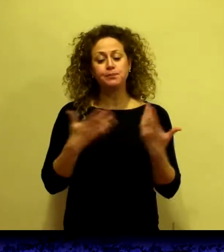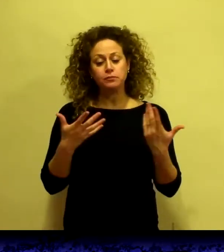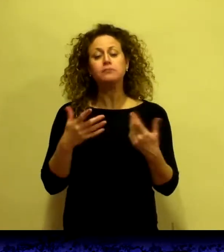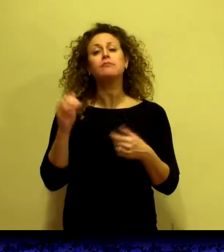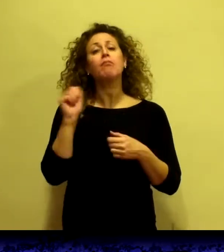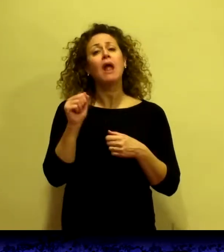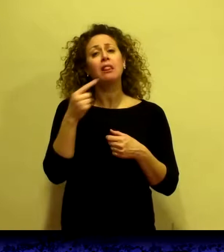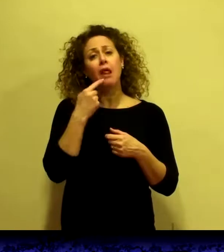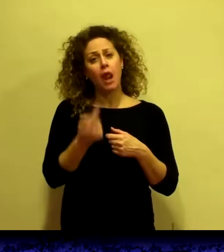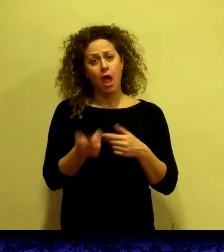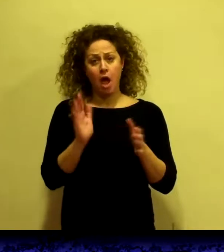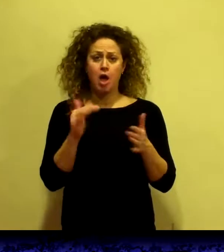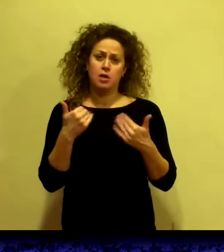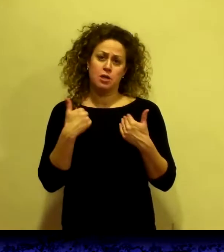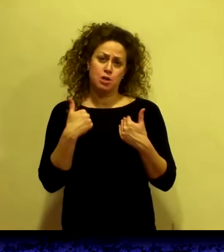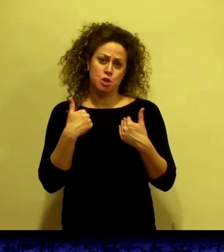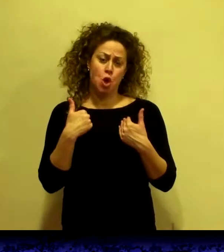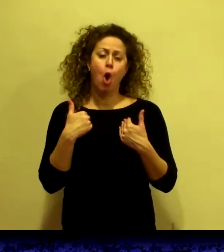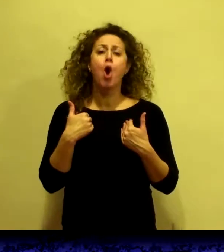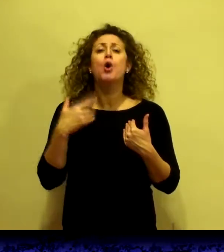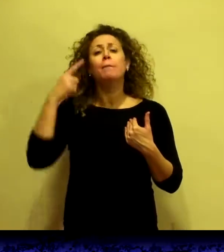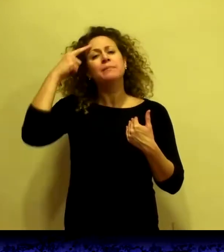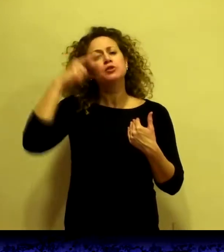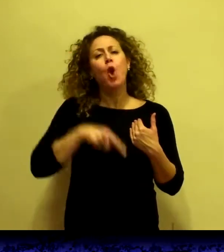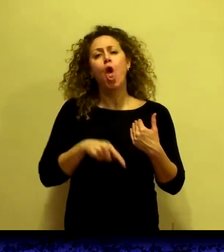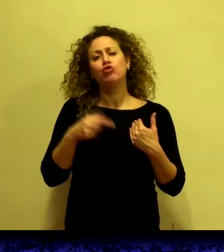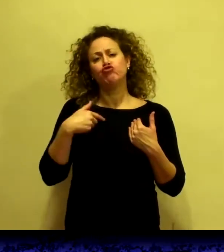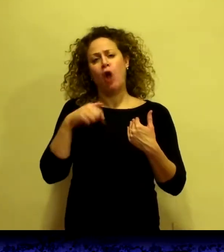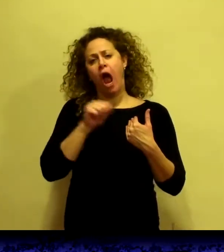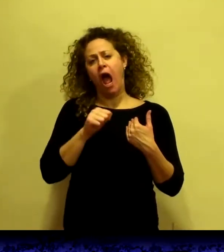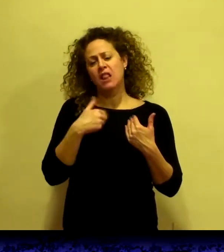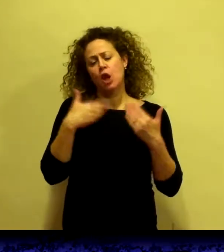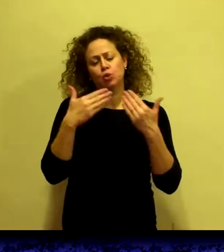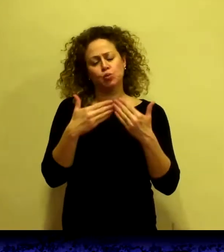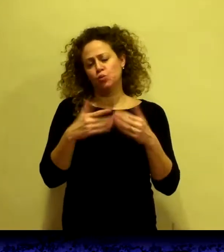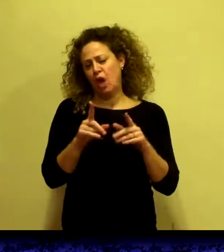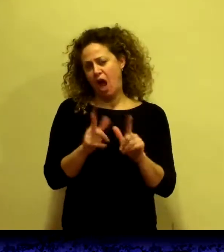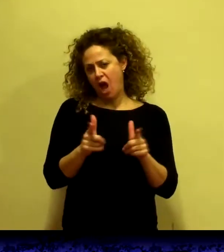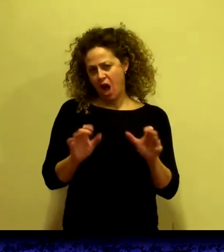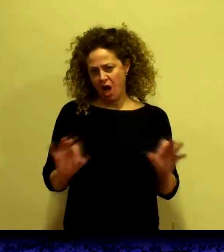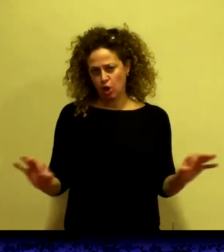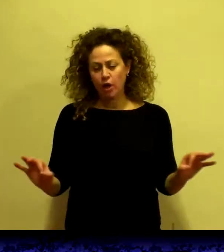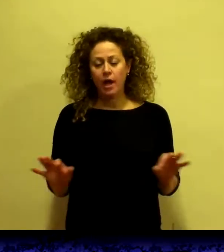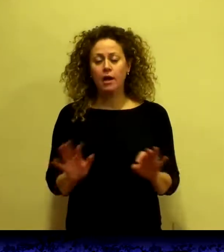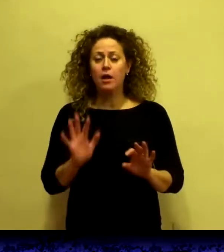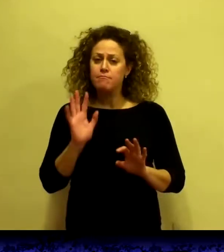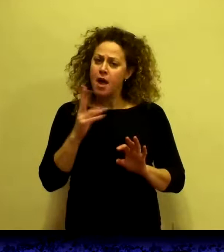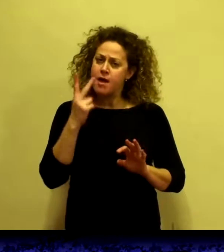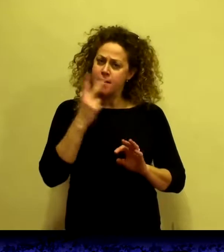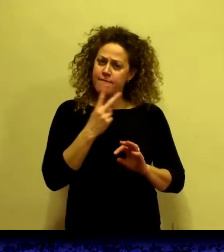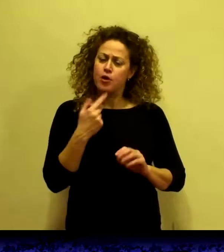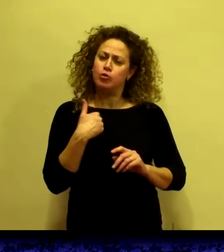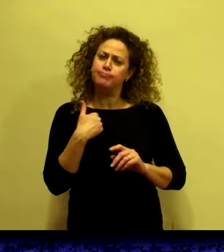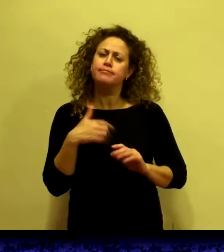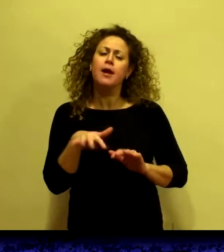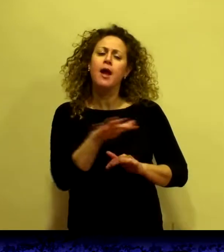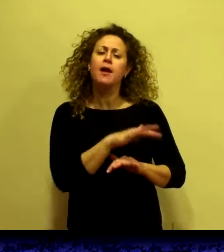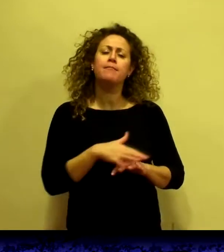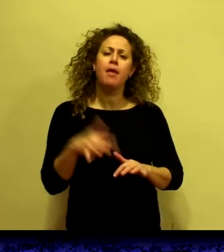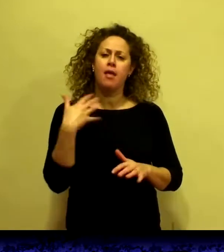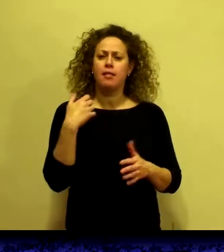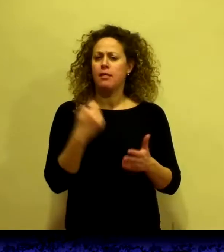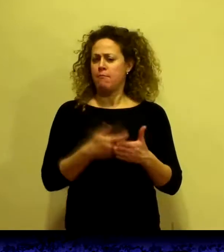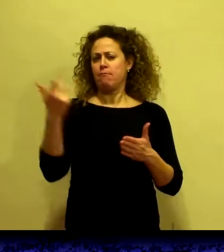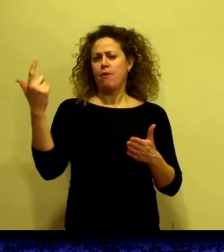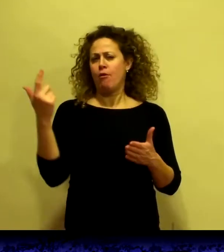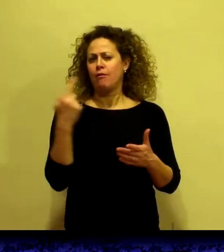chiaramente io non ho studiato psicologia, però anche l'ambiente, che è molto importante per